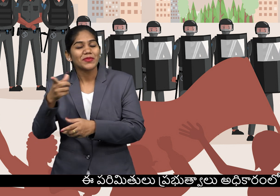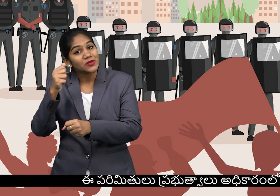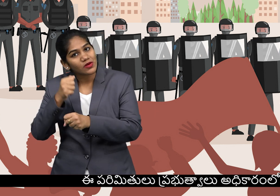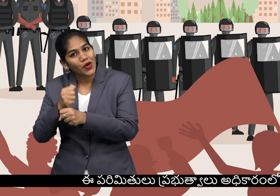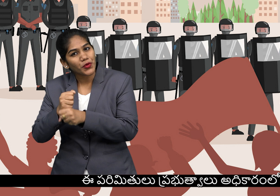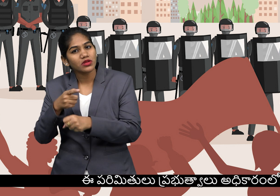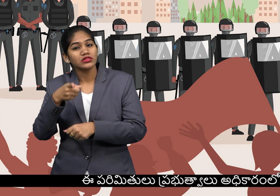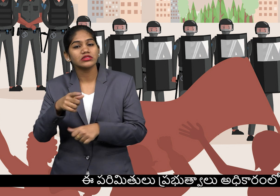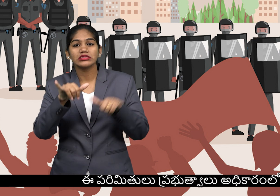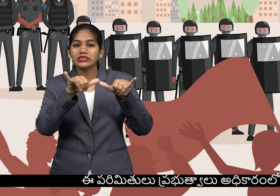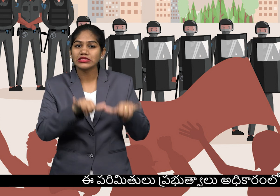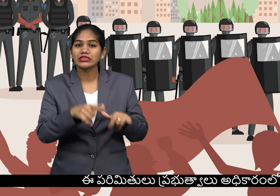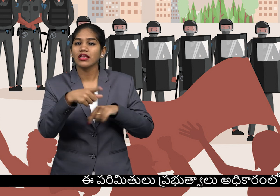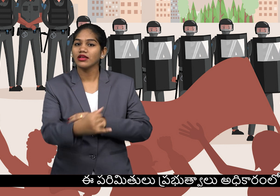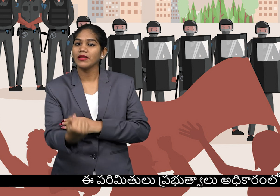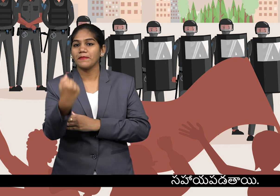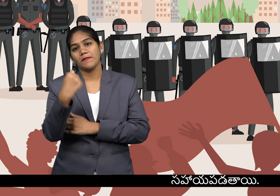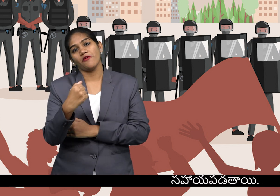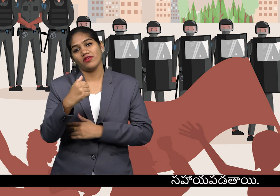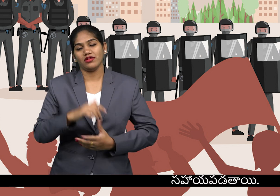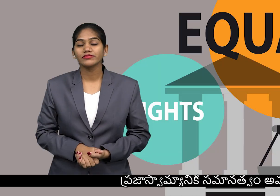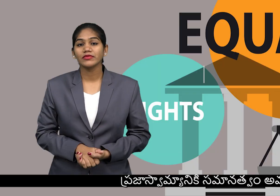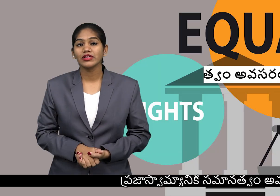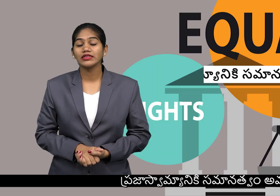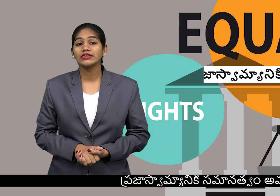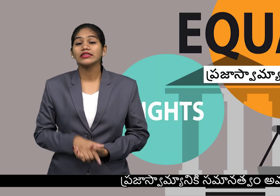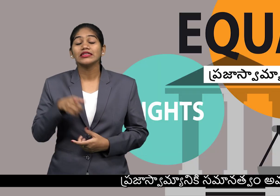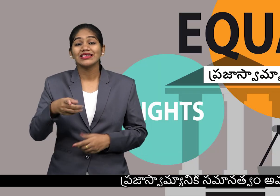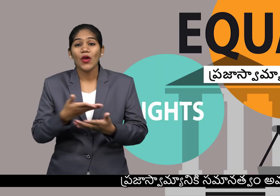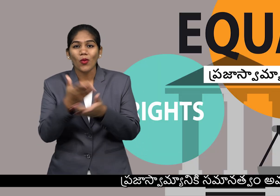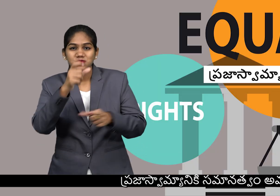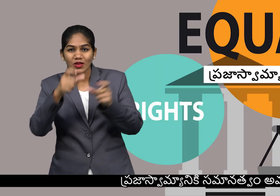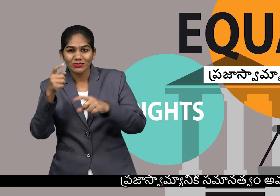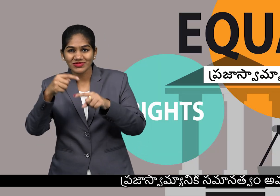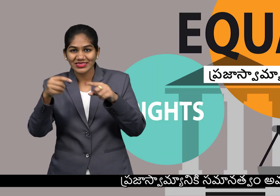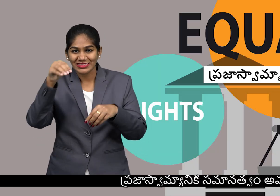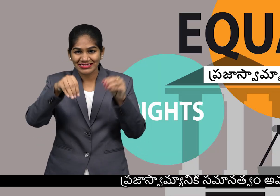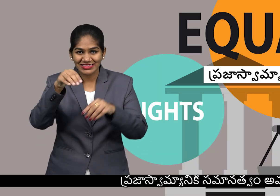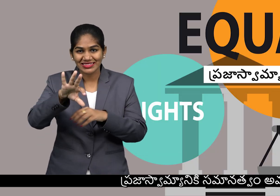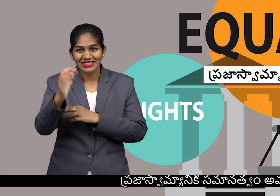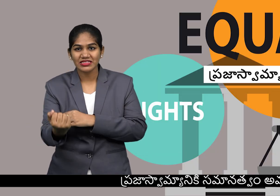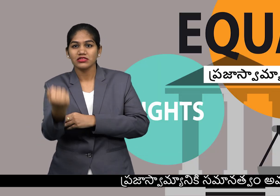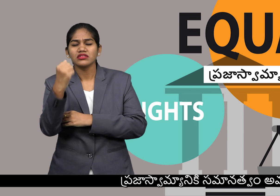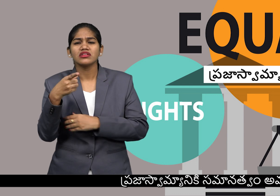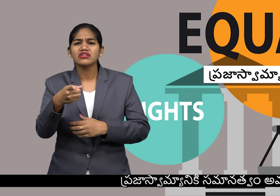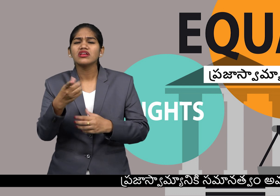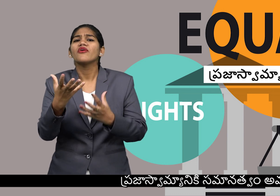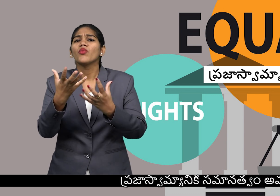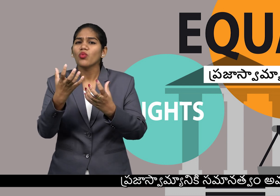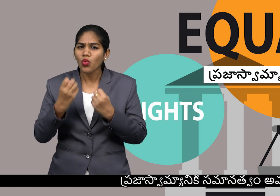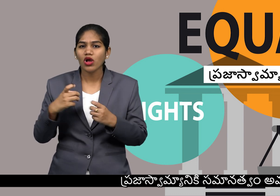ప్రభుత్వాలు అధికారంలో కొనసాగడానికి సహాయపడతాయి. ప్రజాస్వామ్యానికి సమానత్వం